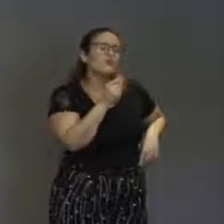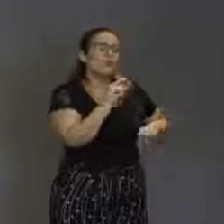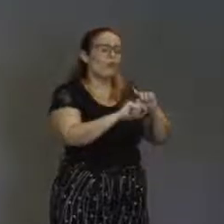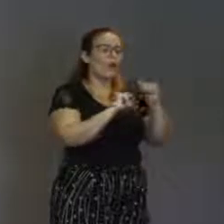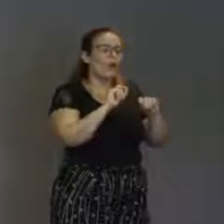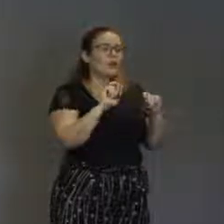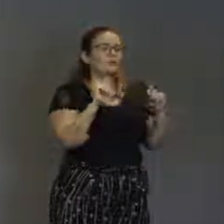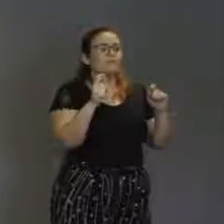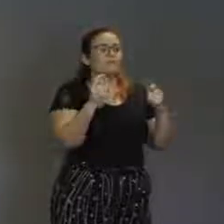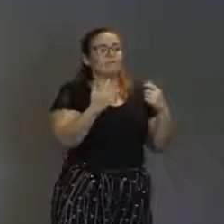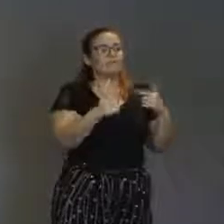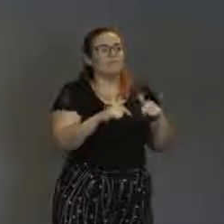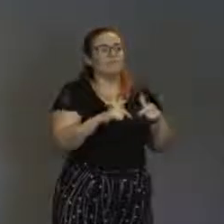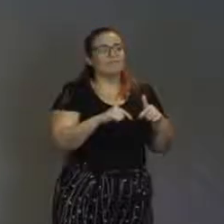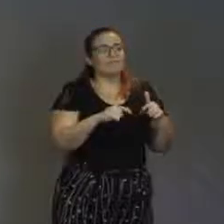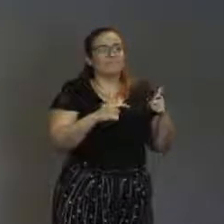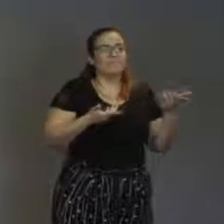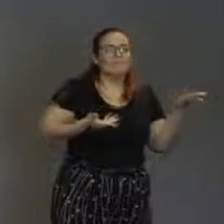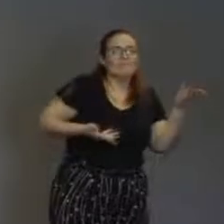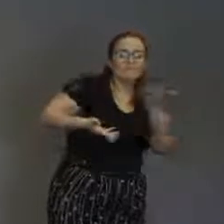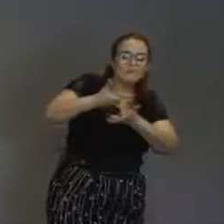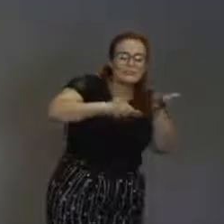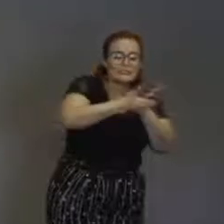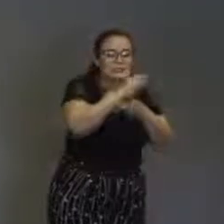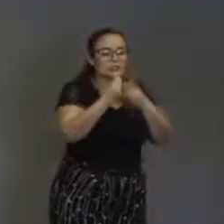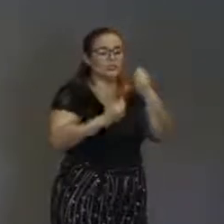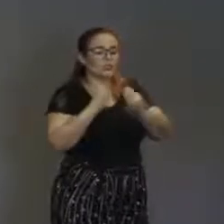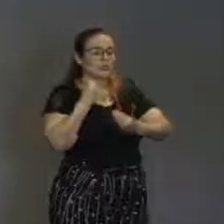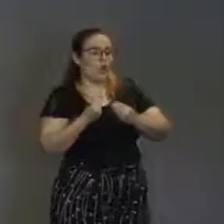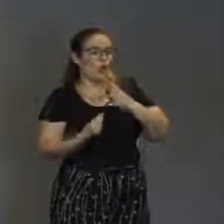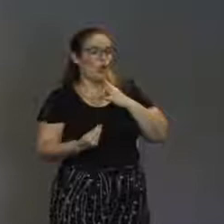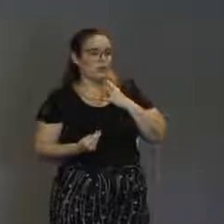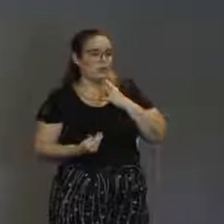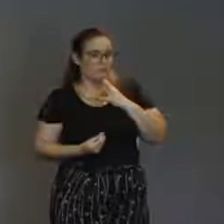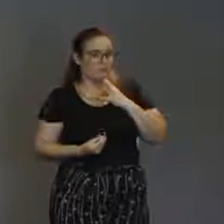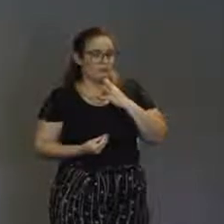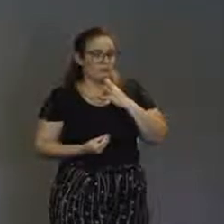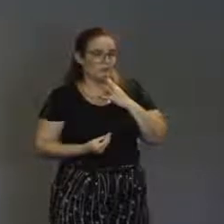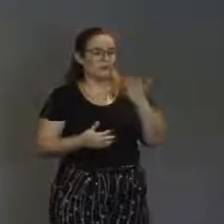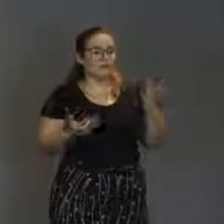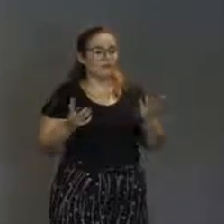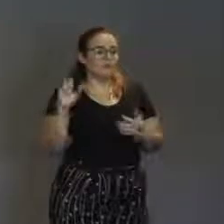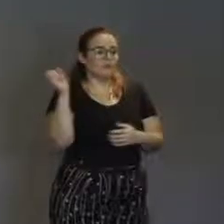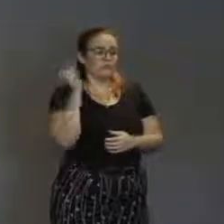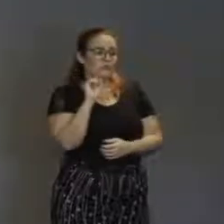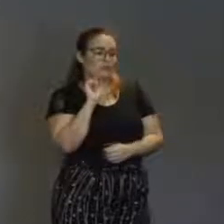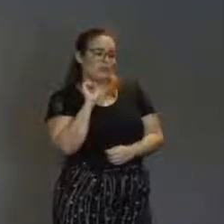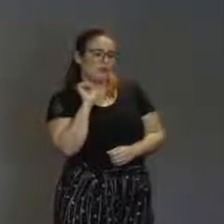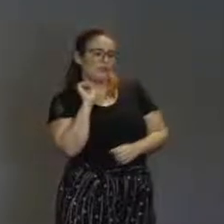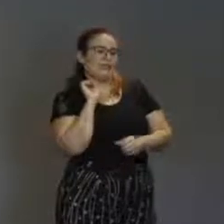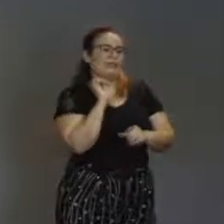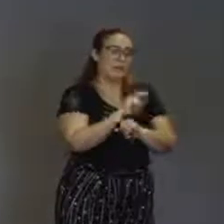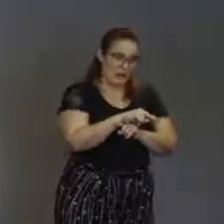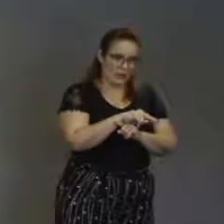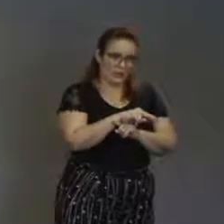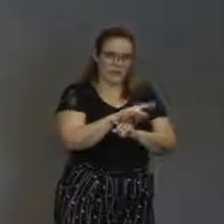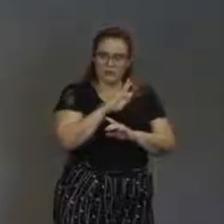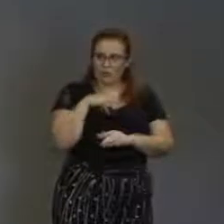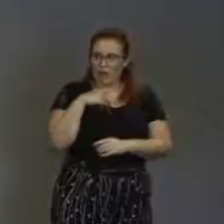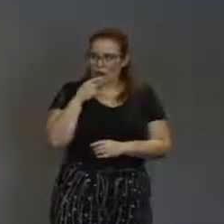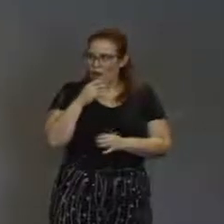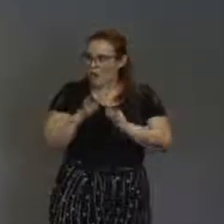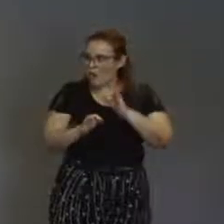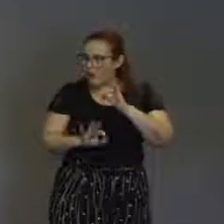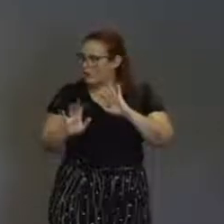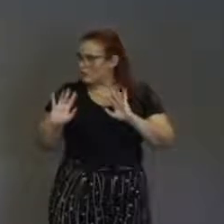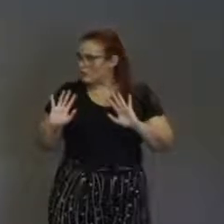conhecimento. E aí tem que ter um certo... Não é só... para entrar nessa seara, tem que ter um pouco de cuidado. Estou falando demais?